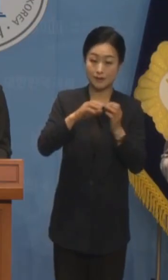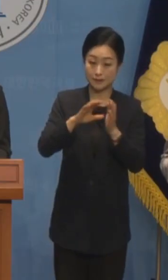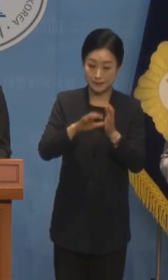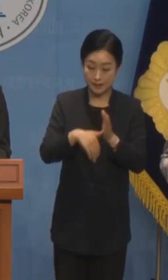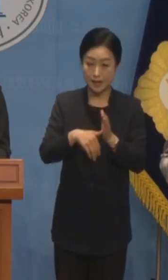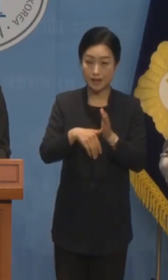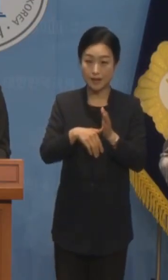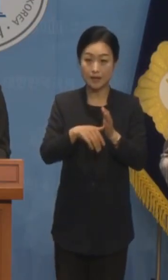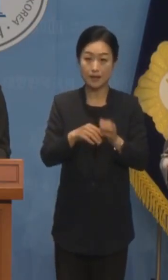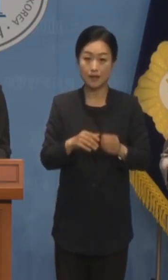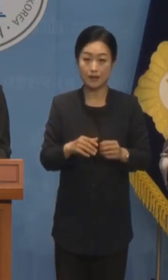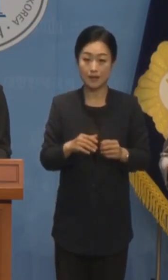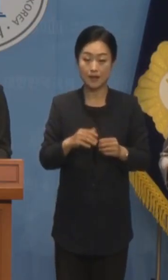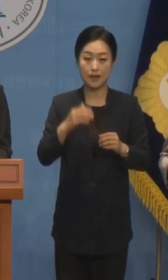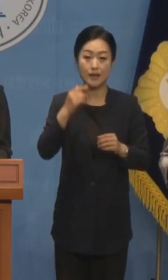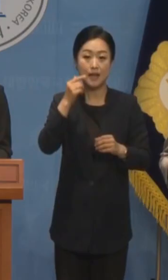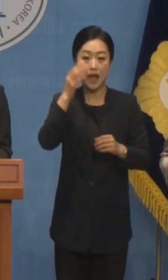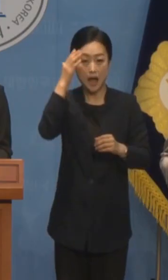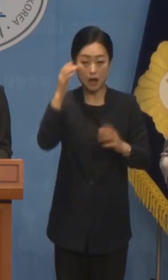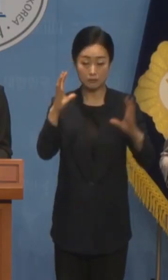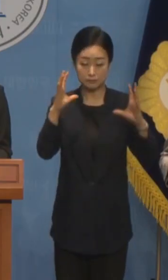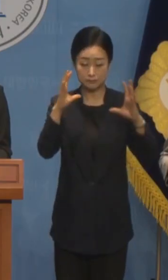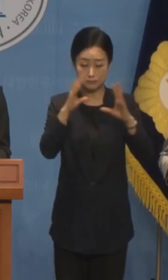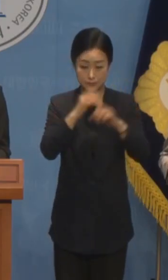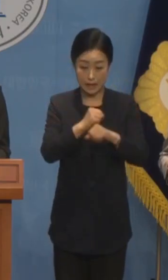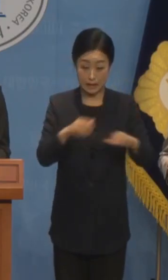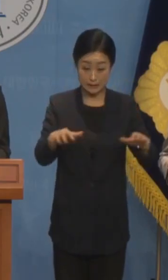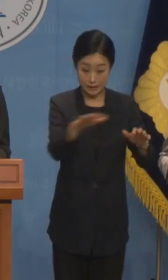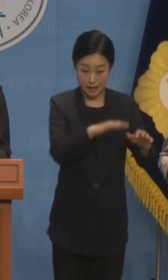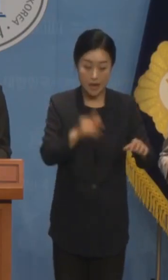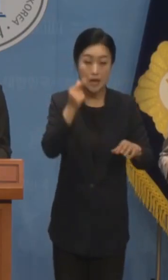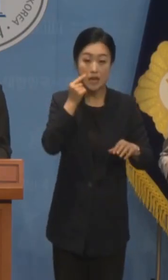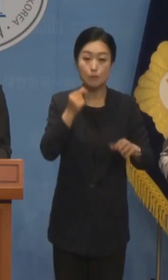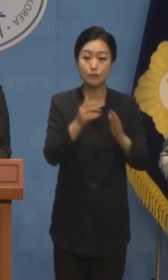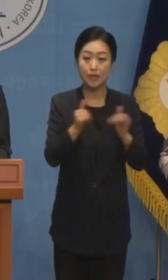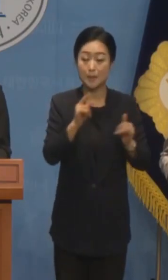국무위원을 임명한 것을 칭찬받으려고 불렀습니까?